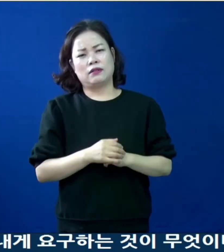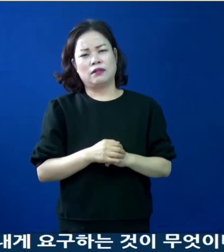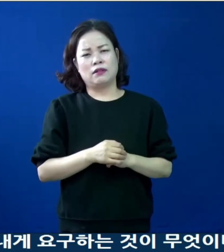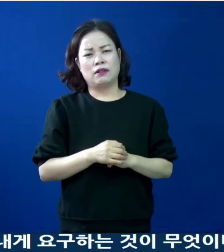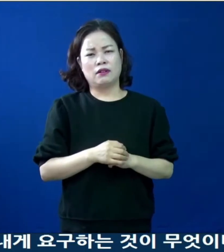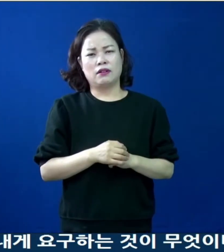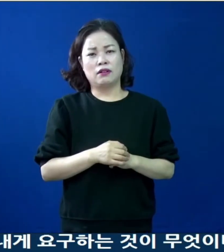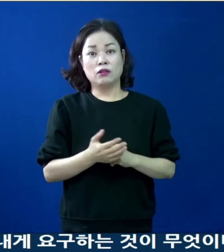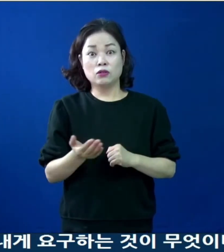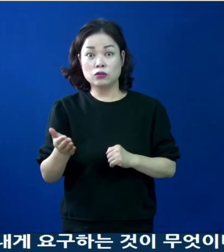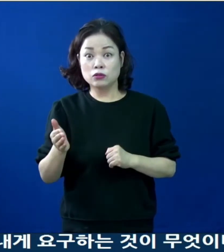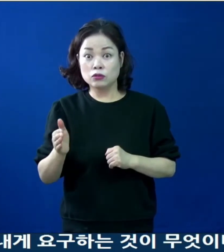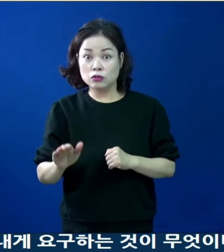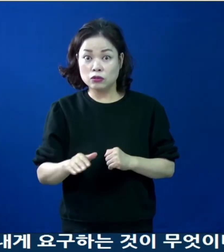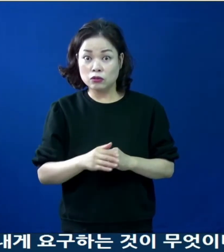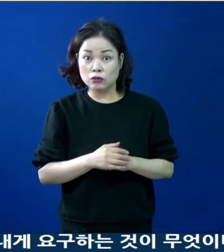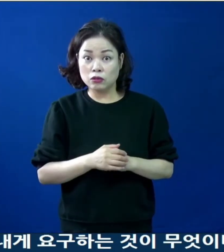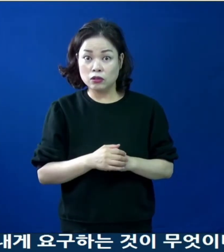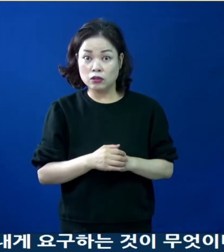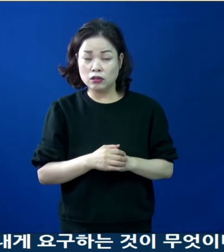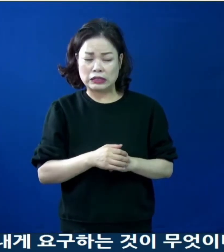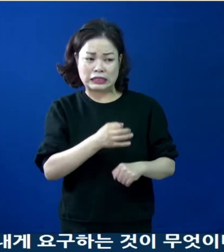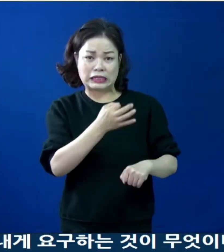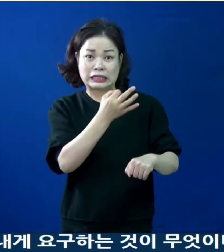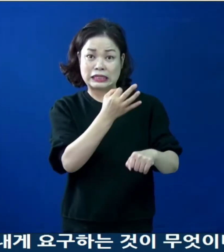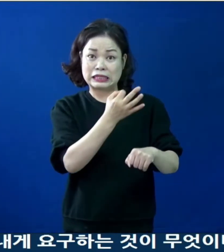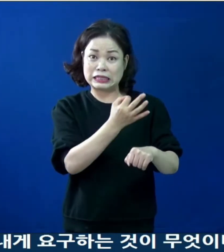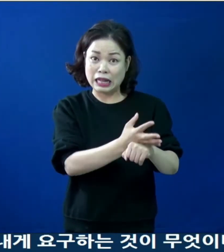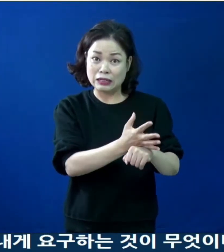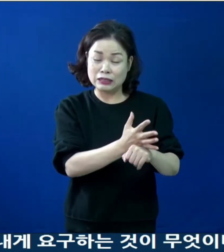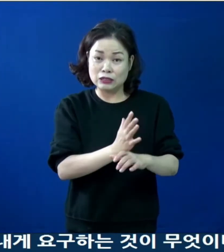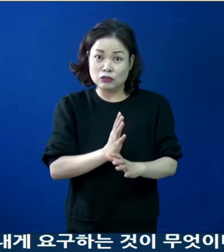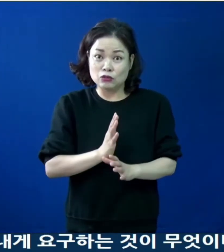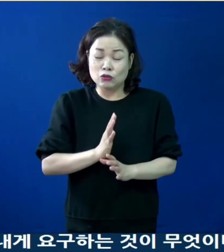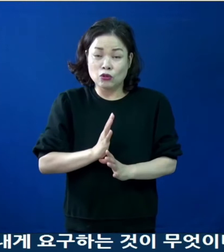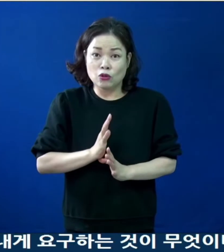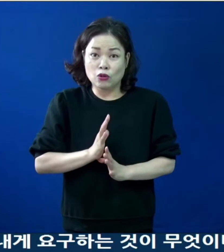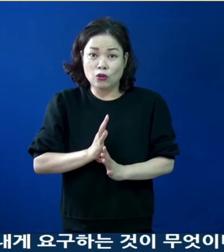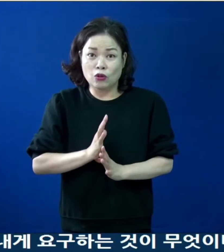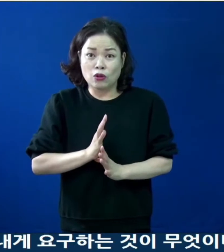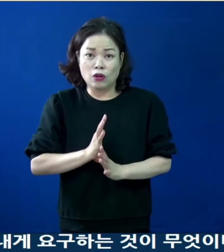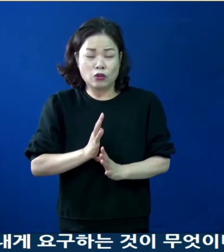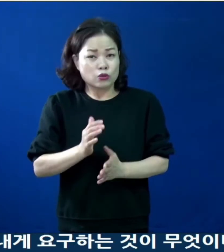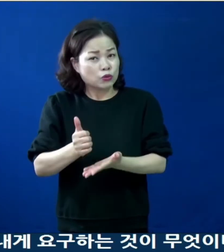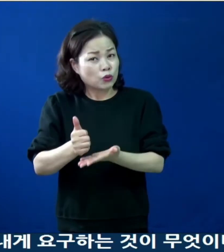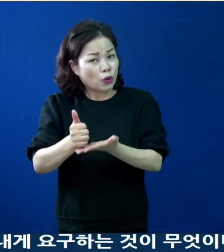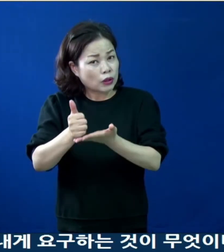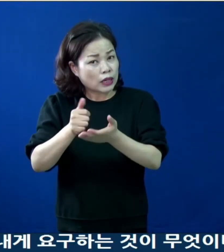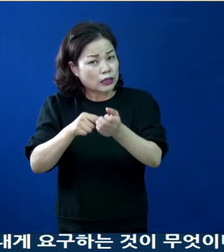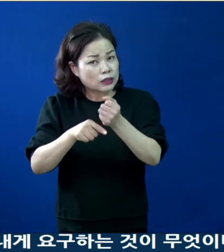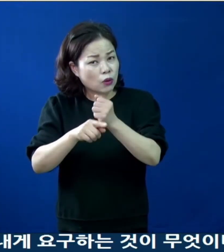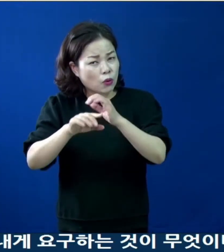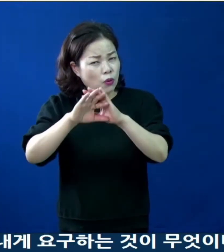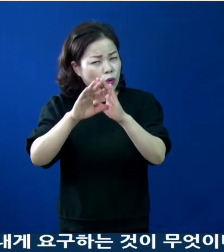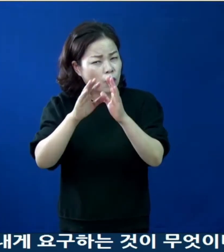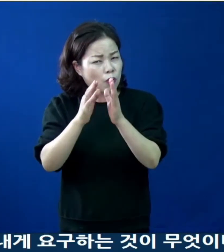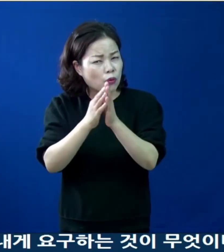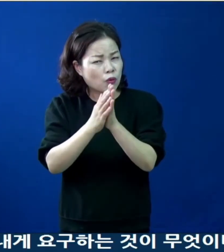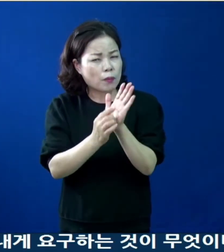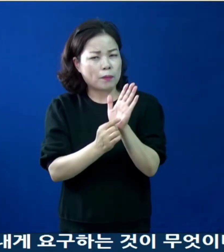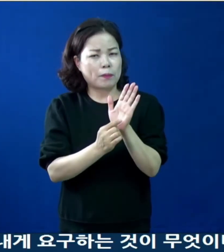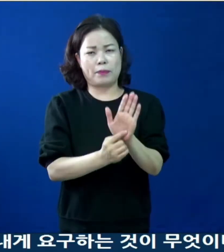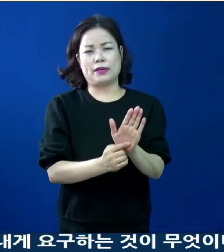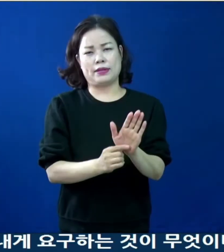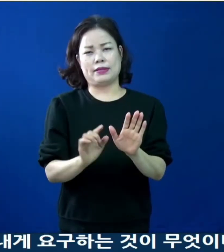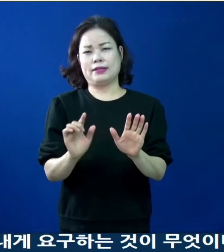그런데 그런 단순한 그 두려움이 경외라고 하는 의미를 온전히 드러낼 수가